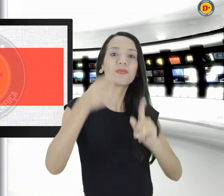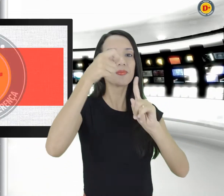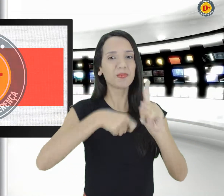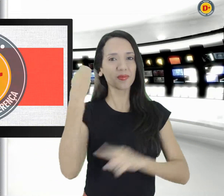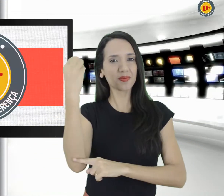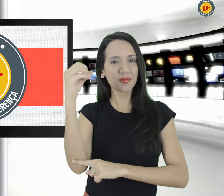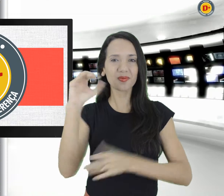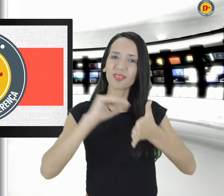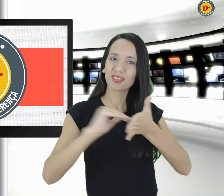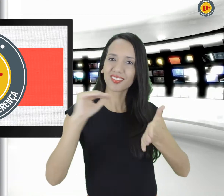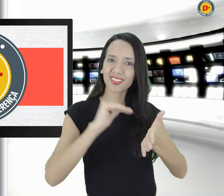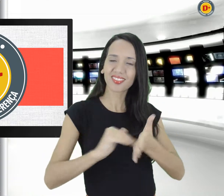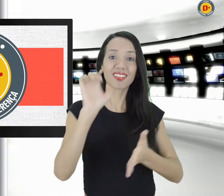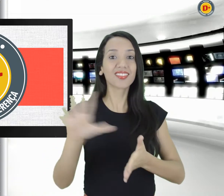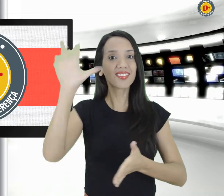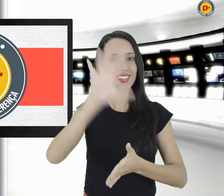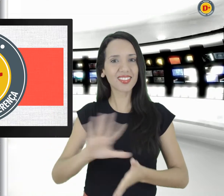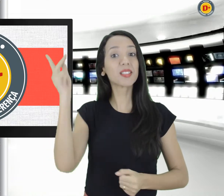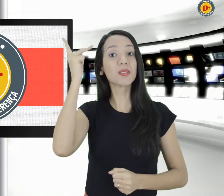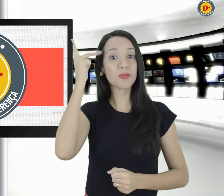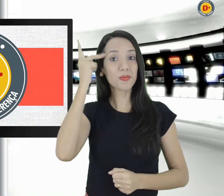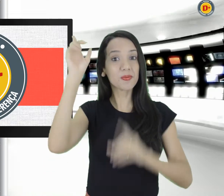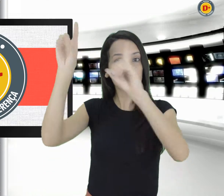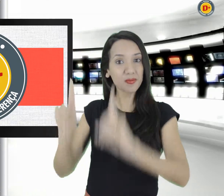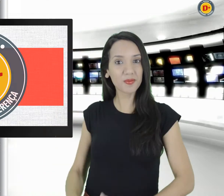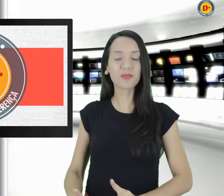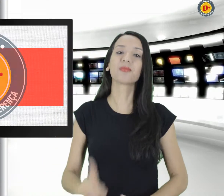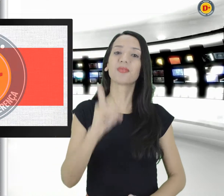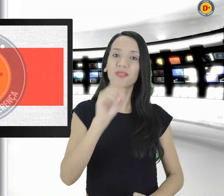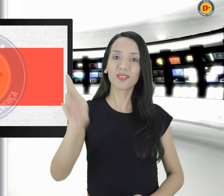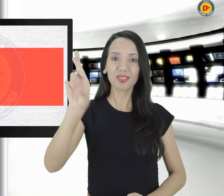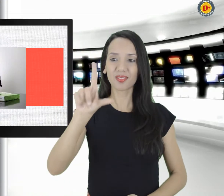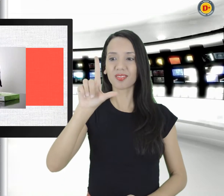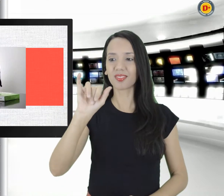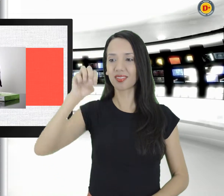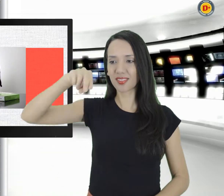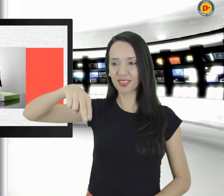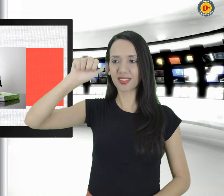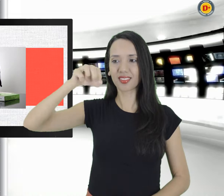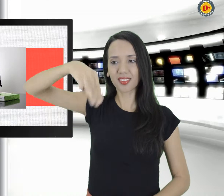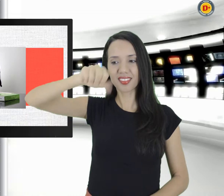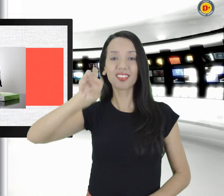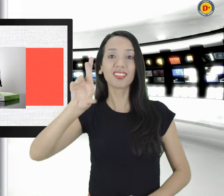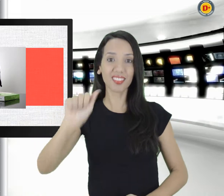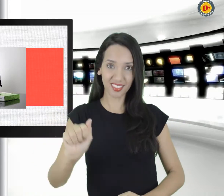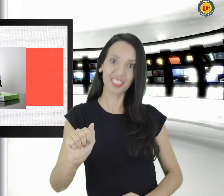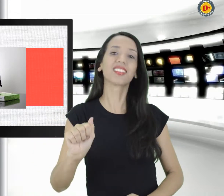de Estado dos Direitos da Pessoa com Deficiência de São Paulo, doutora Lina Mara Rizzo Battistella, recebeu a primeira-dama do